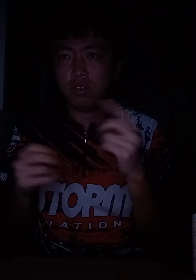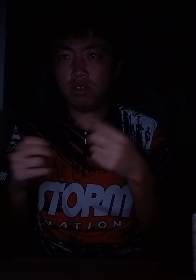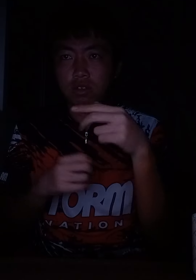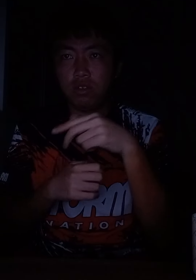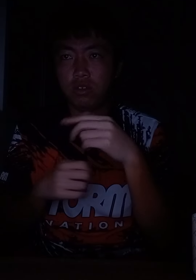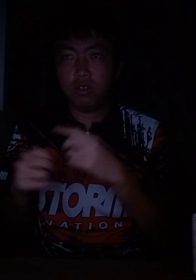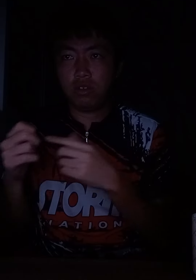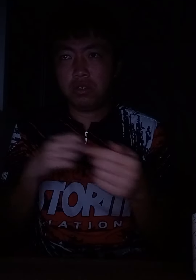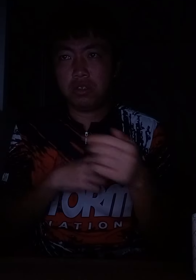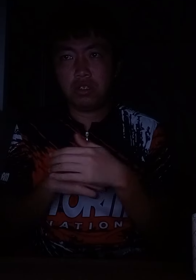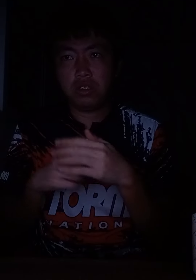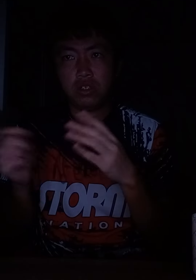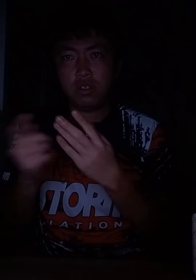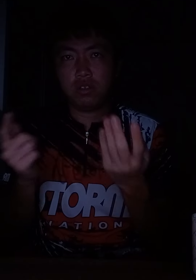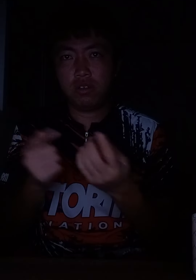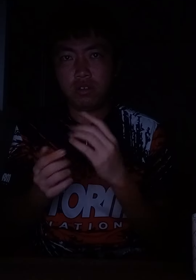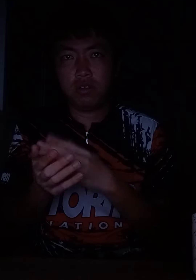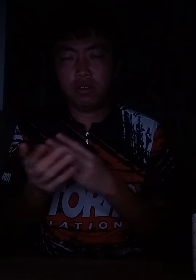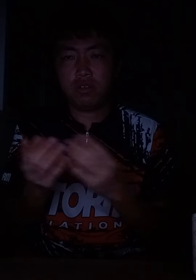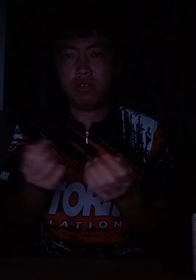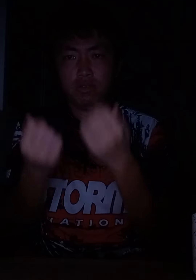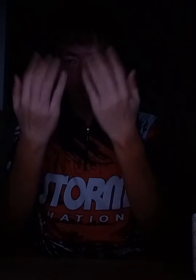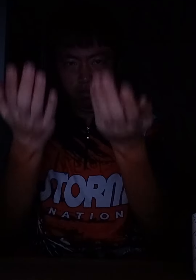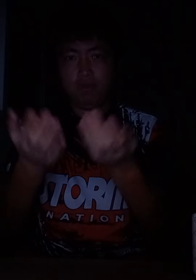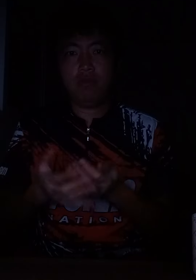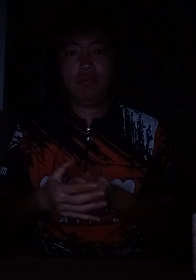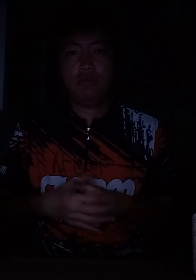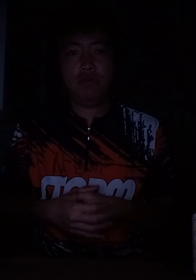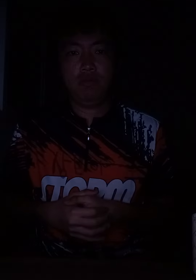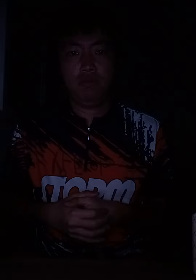복수극을 펼친 이들을 찾고 있습니다. 김철희 기자가 보도합니다.